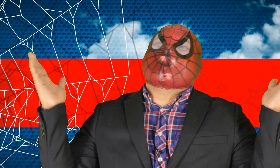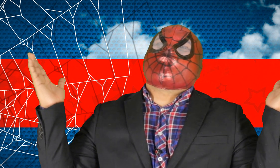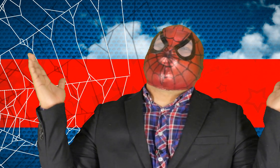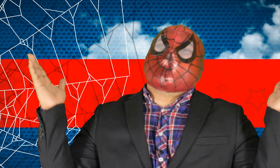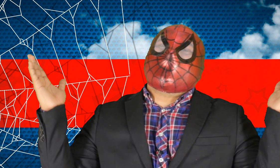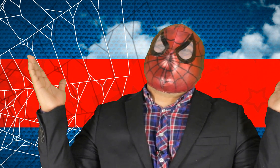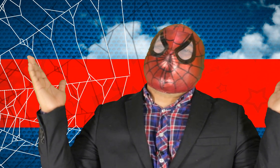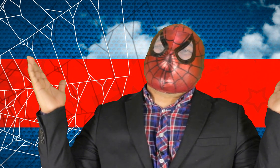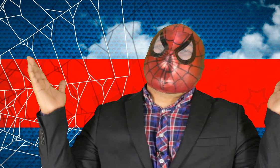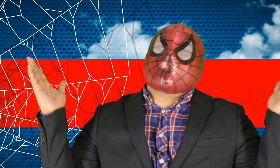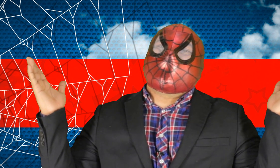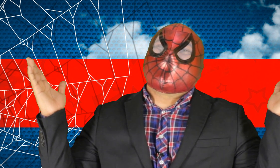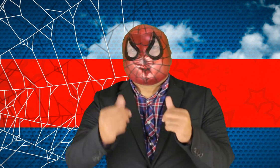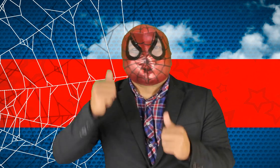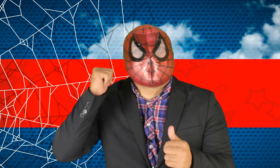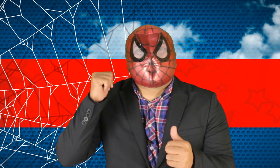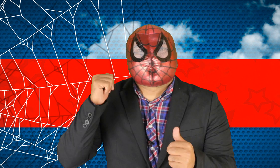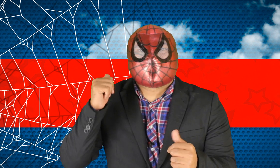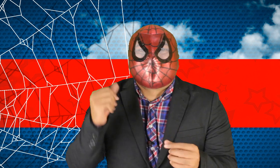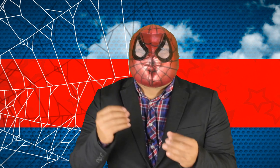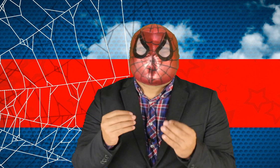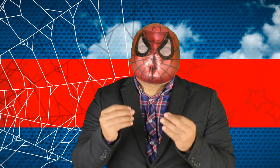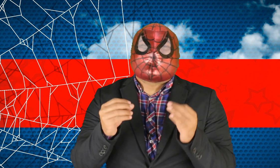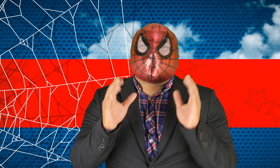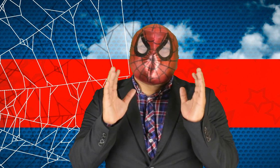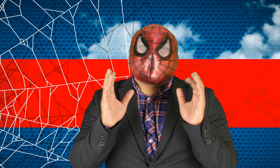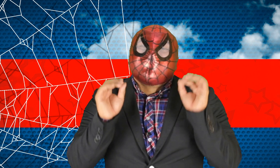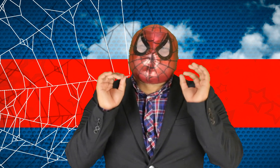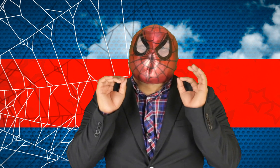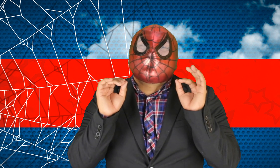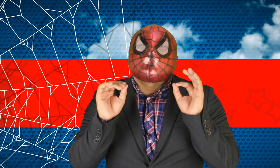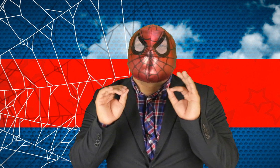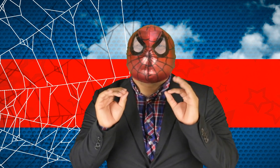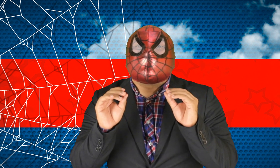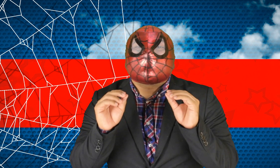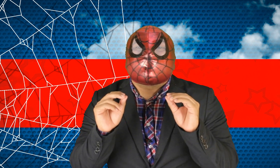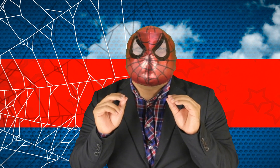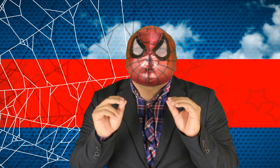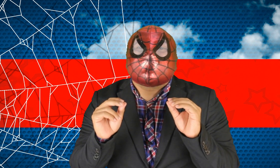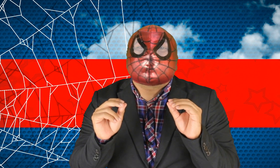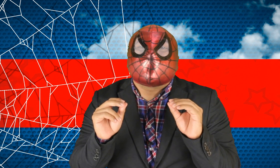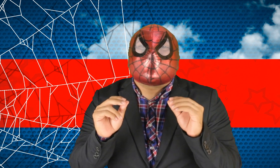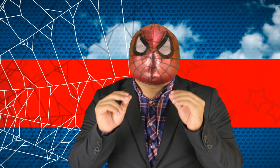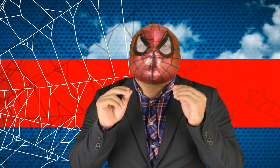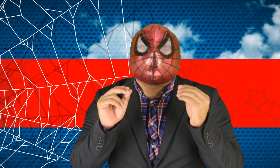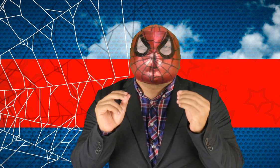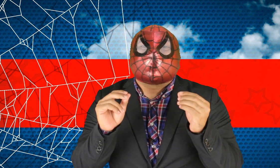la pena. Si en el trienio pasado se gastaron no más 52 millones de pesitos para la rehabilitación